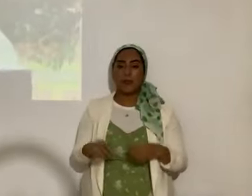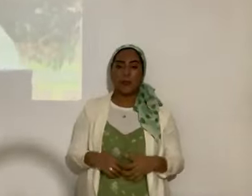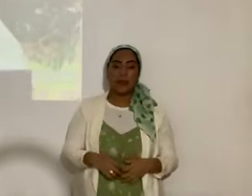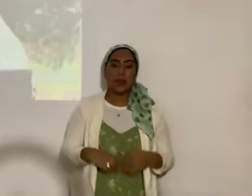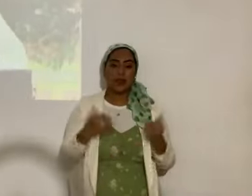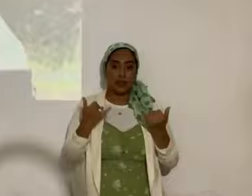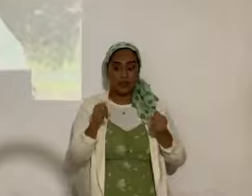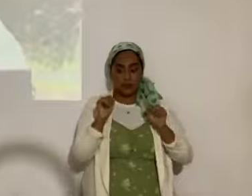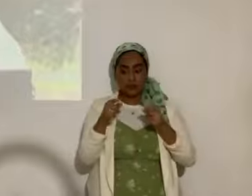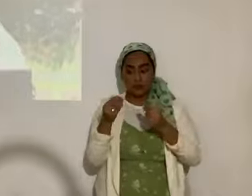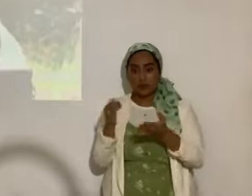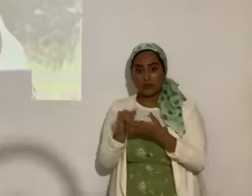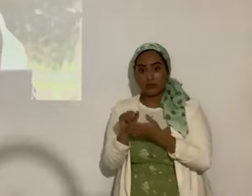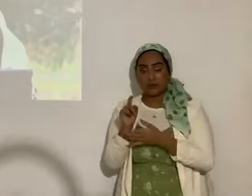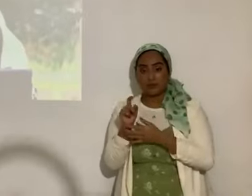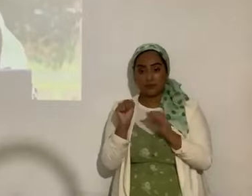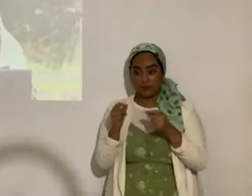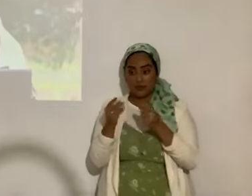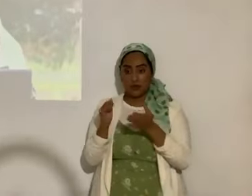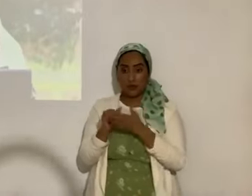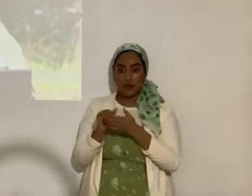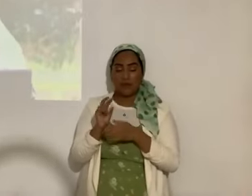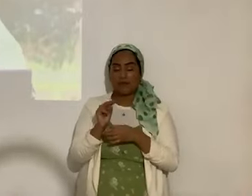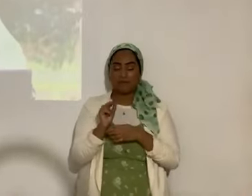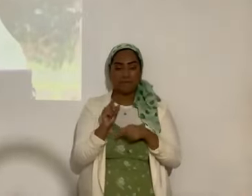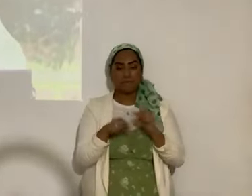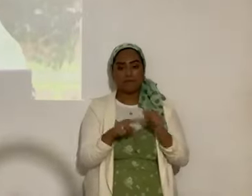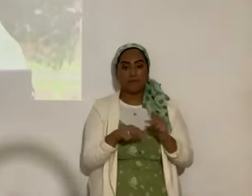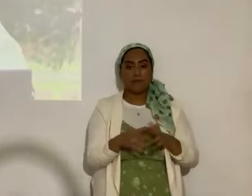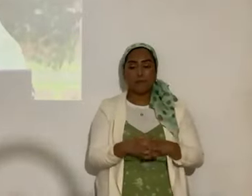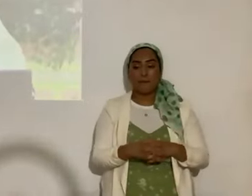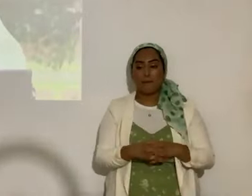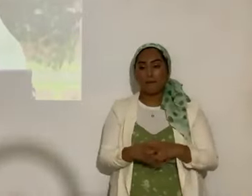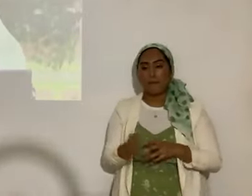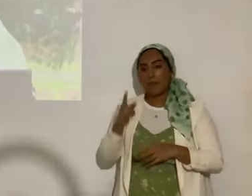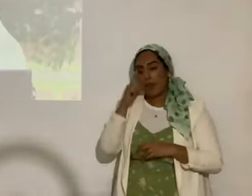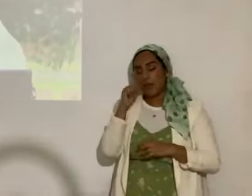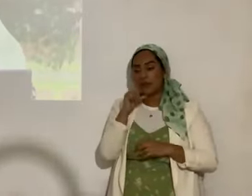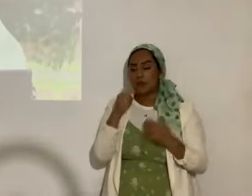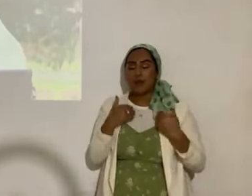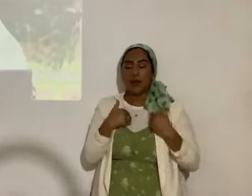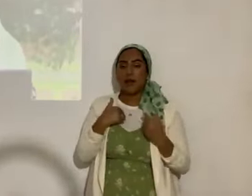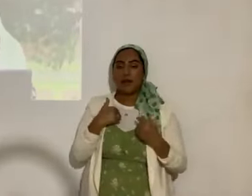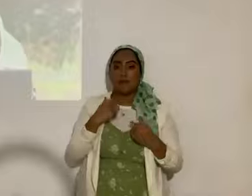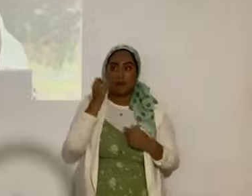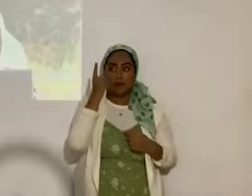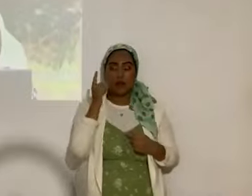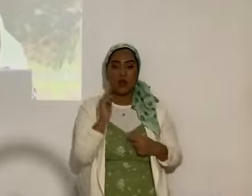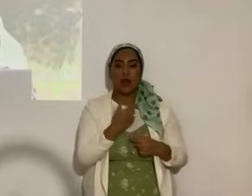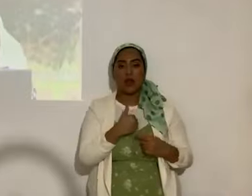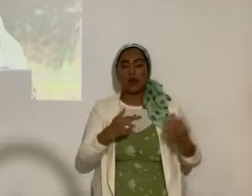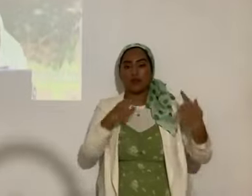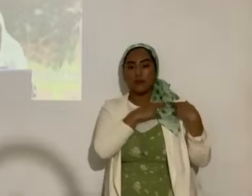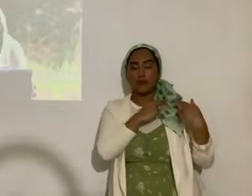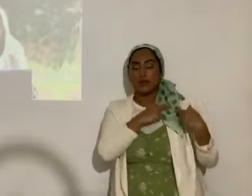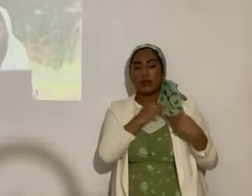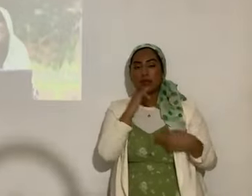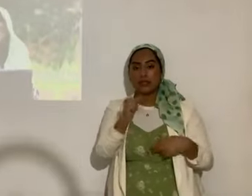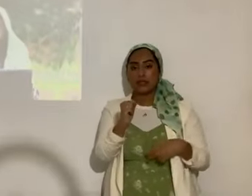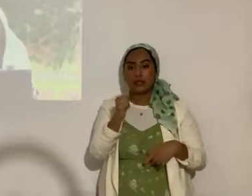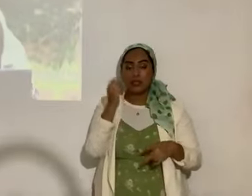se puede eso se puede eso no no se puede porque no se tiene una guía y nuestra obligación es